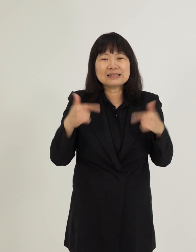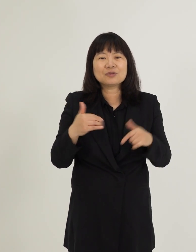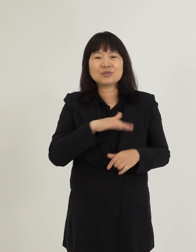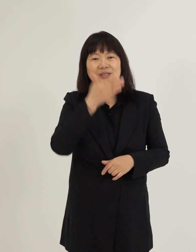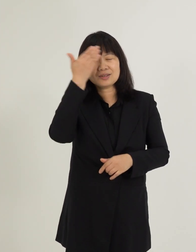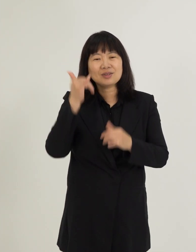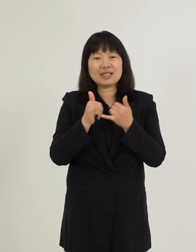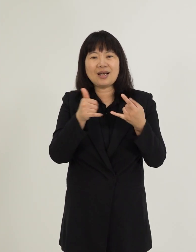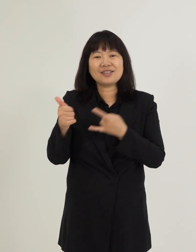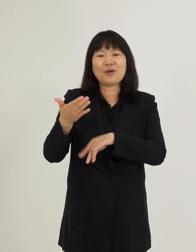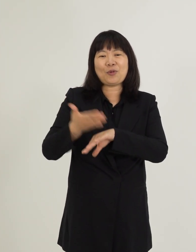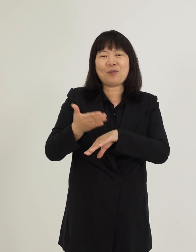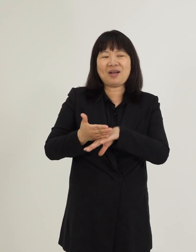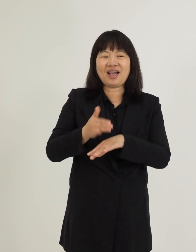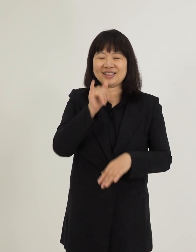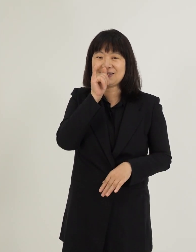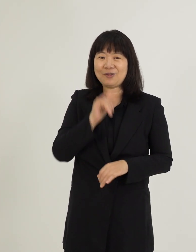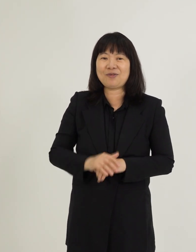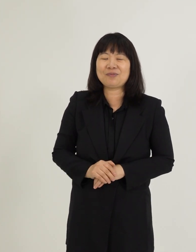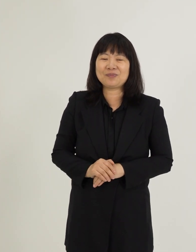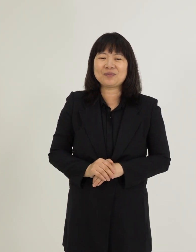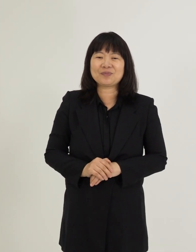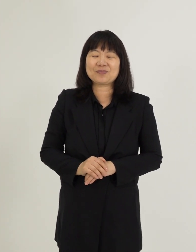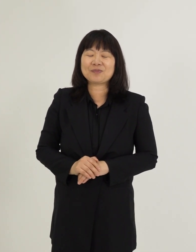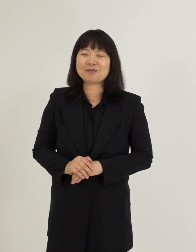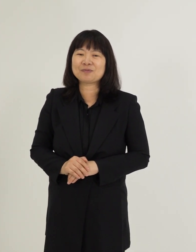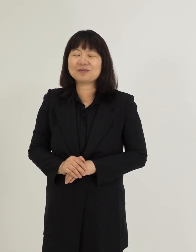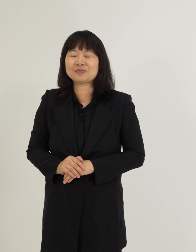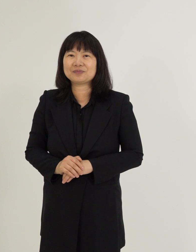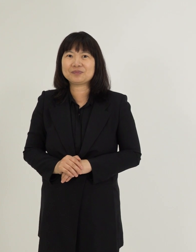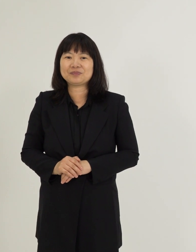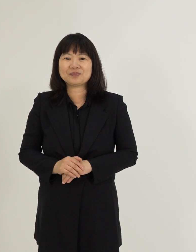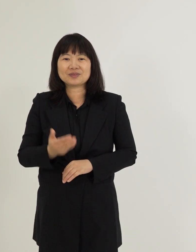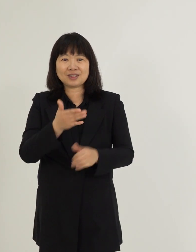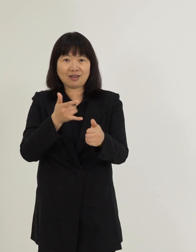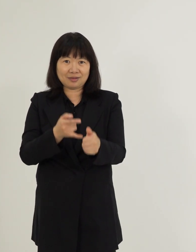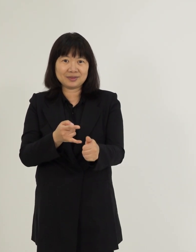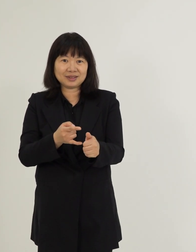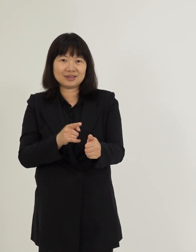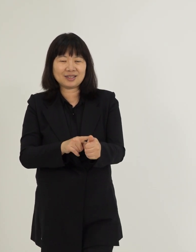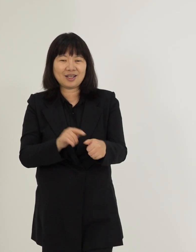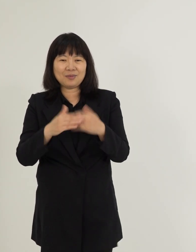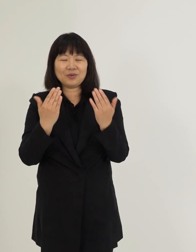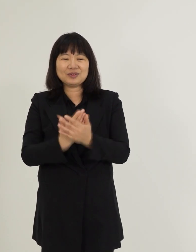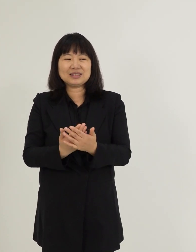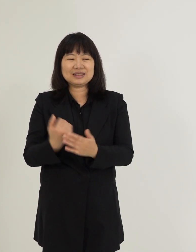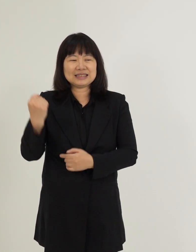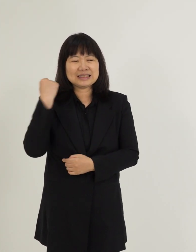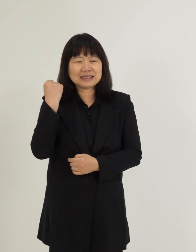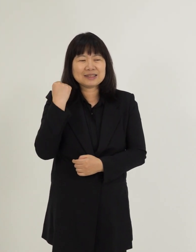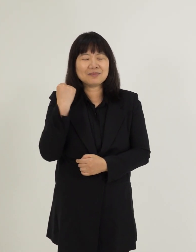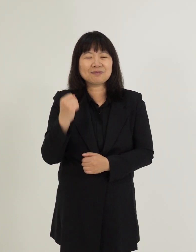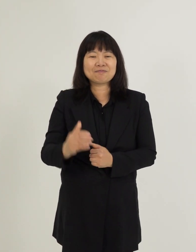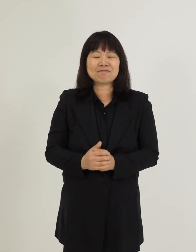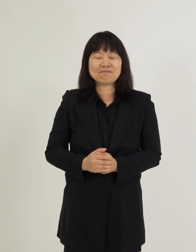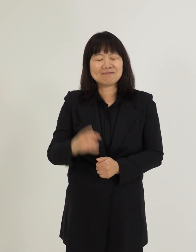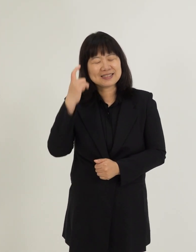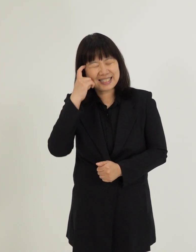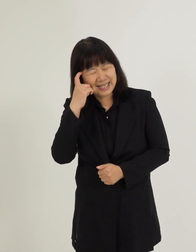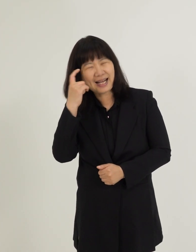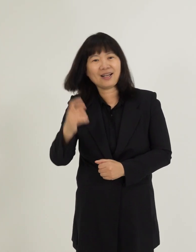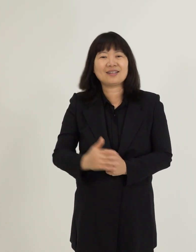우리 청년들에게 고마운 것은 기꺼이 여러분들의 모든 에너지와